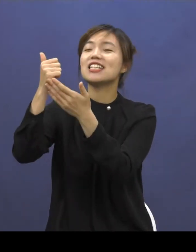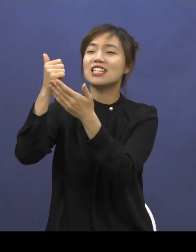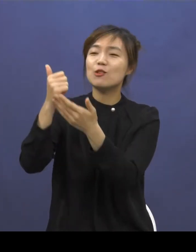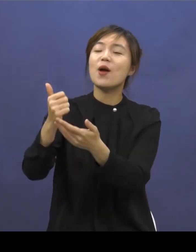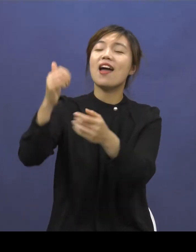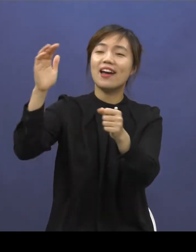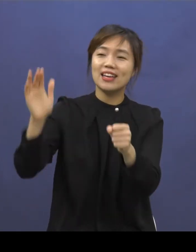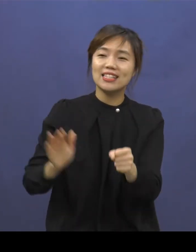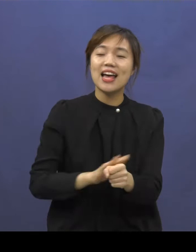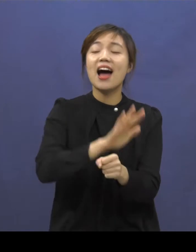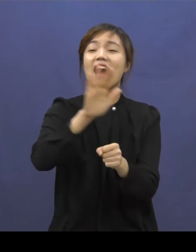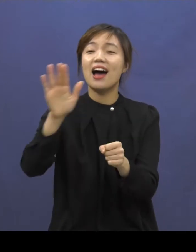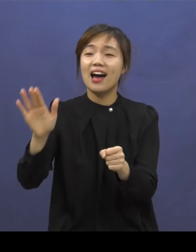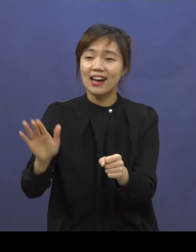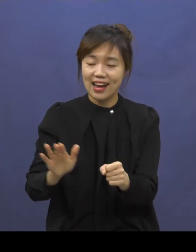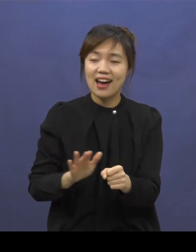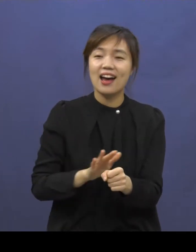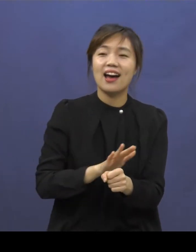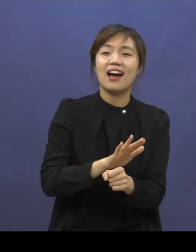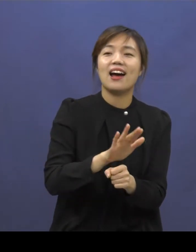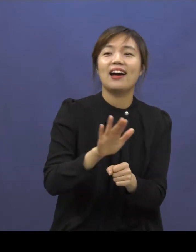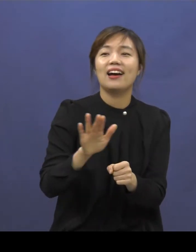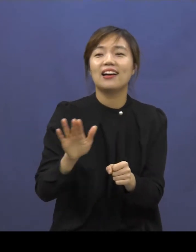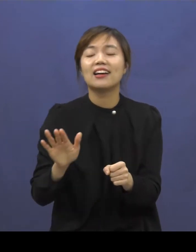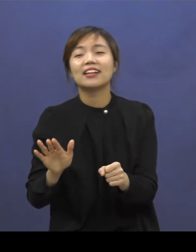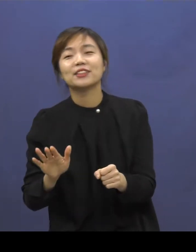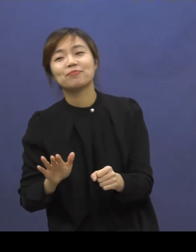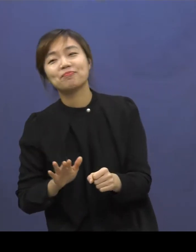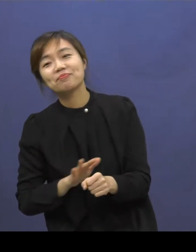주님의 사랑